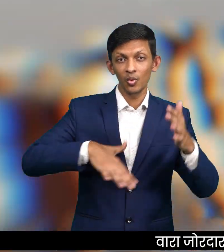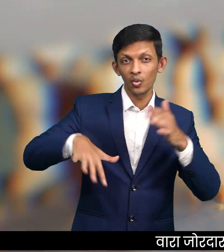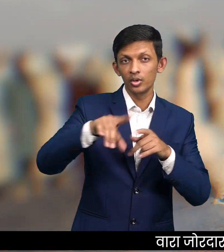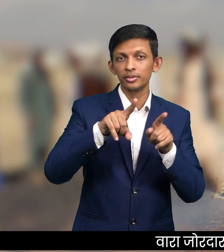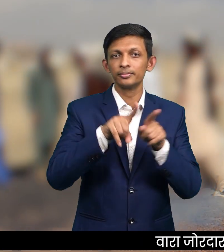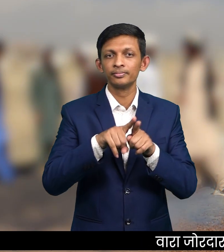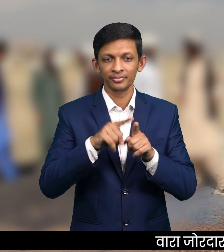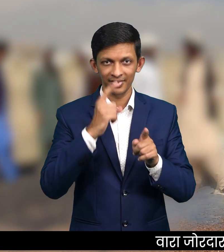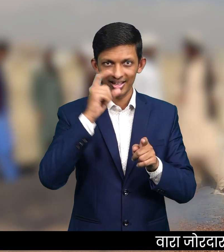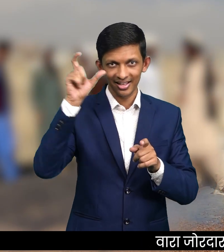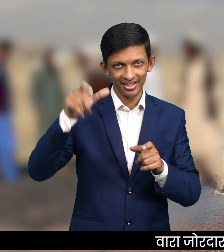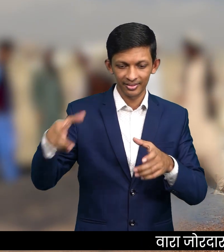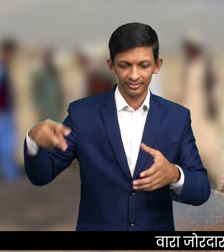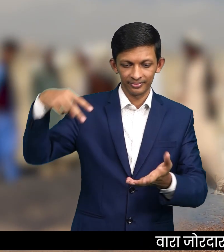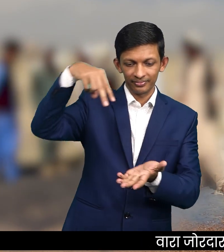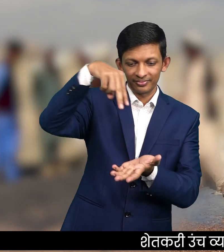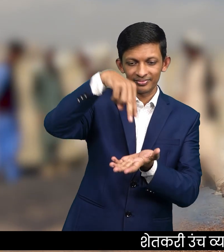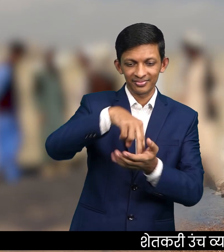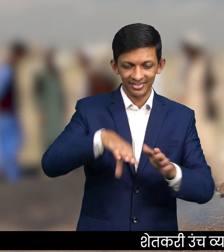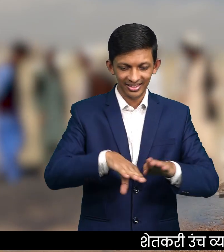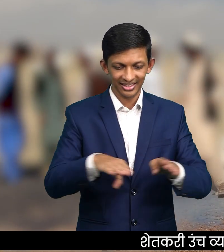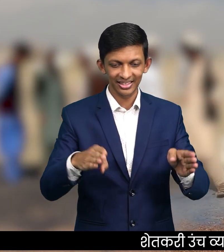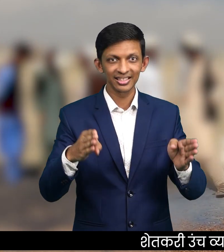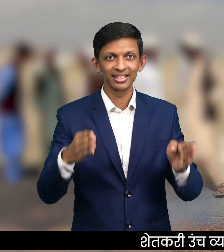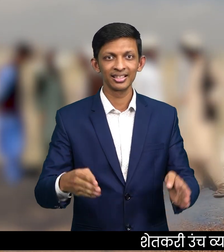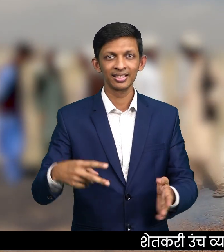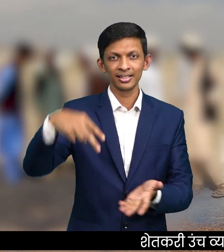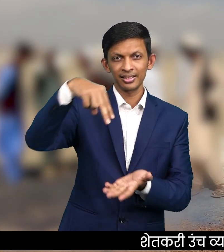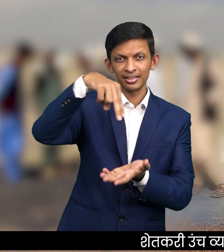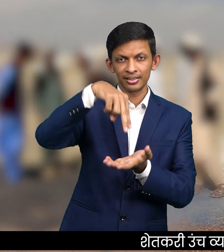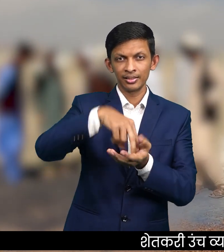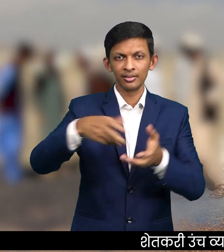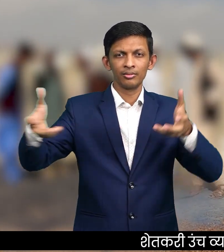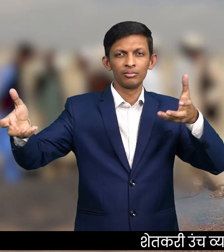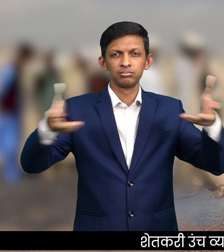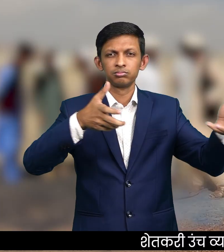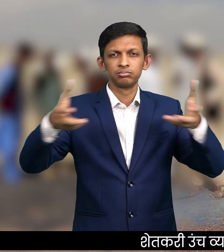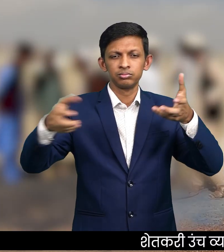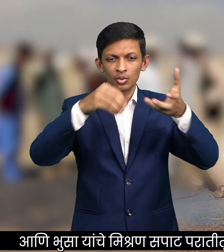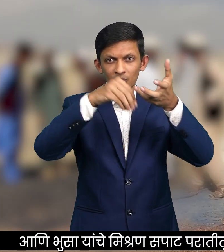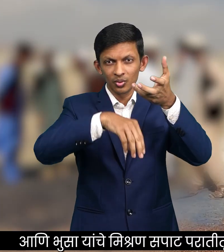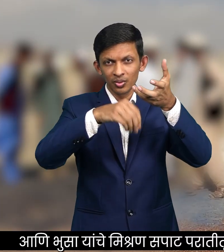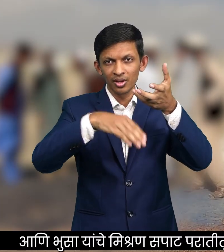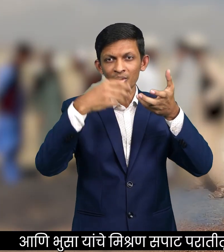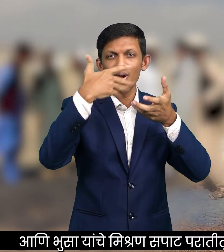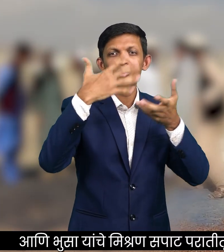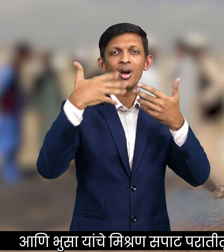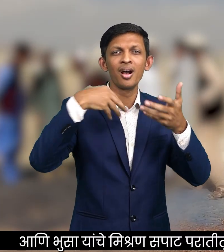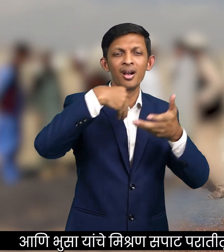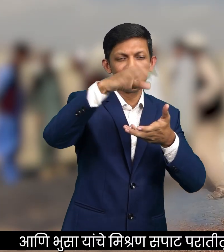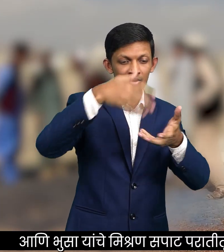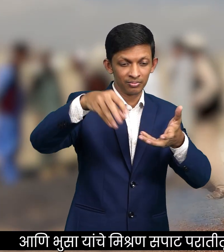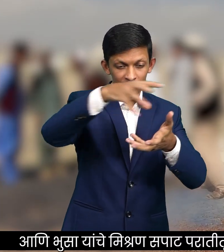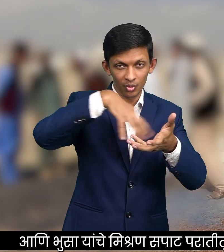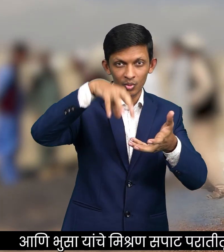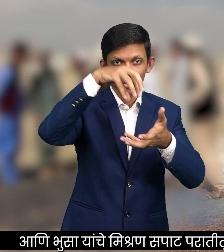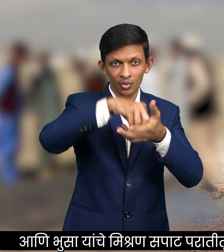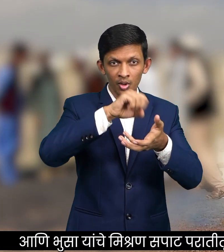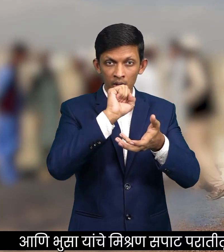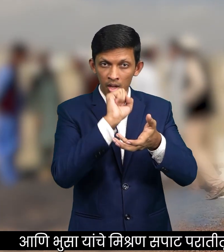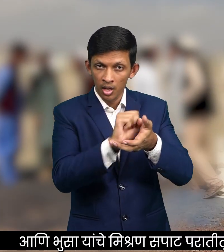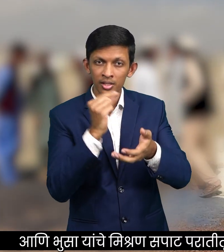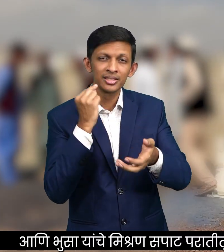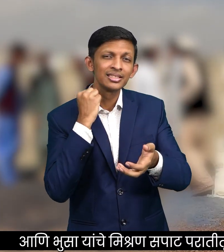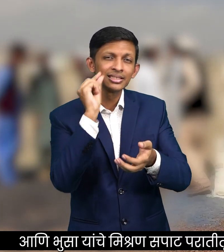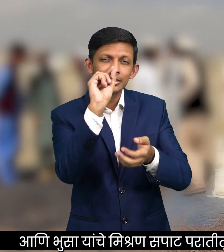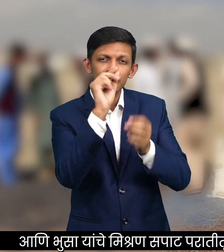वारा जोरदार असेल त्या दिवशी शेतकरी उंच व्यासपीठावर उभा राहतो आणि धान्य आणि भुसा यांचे मिश्रण